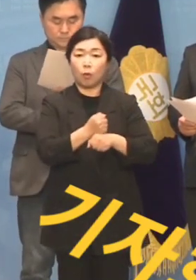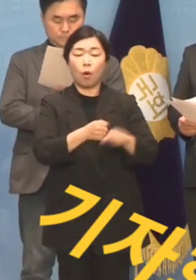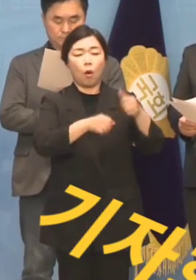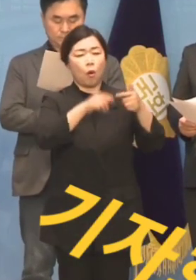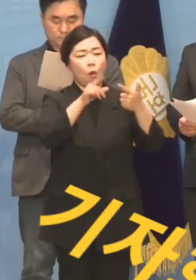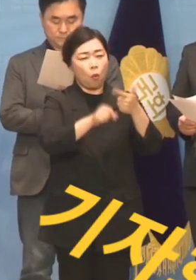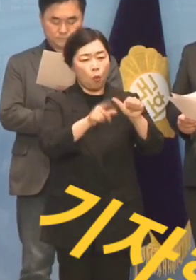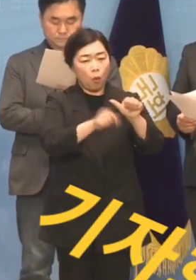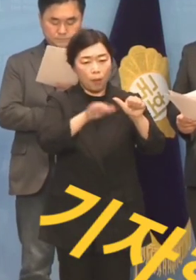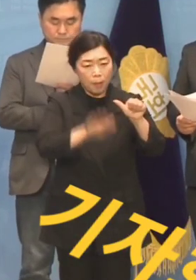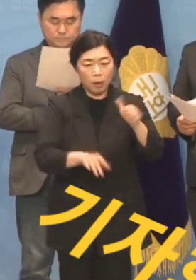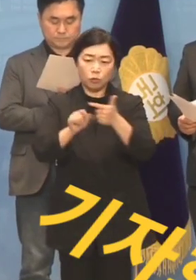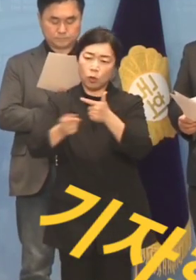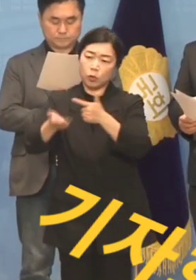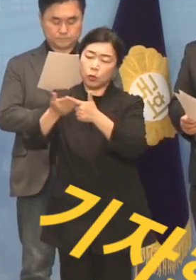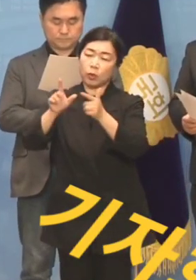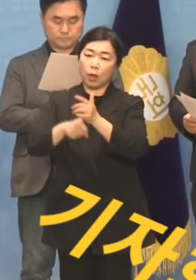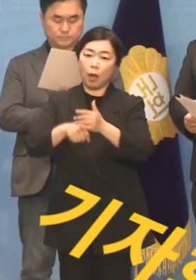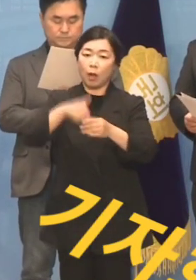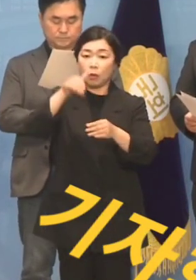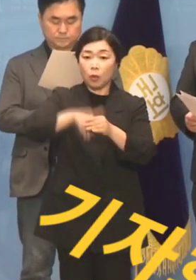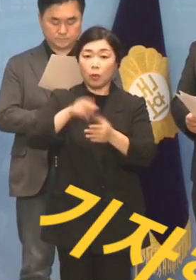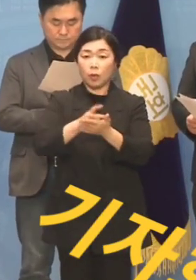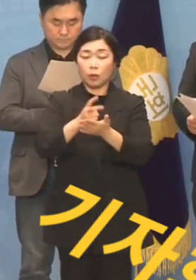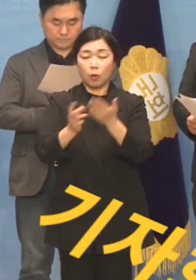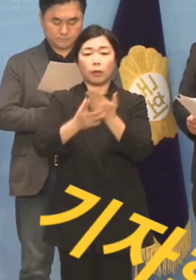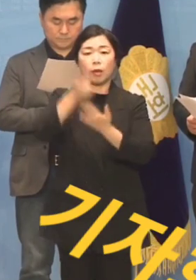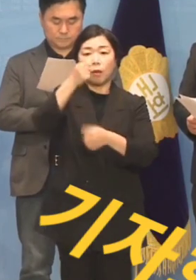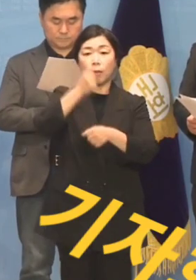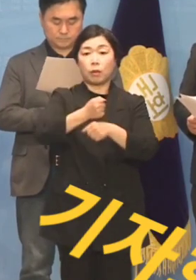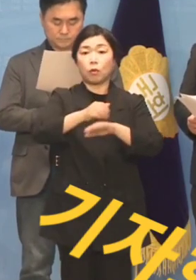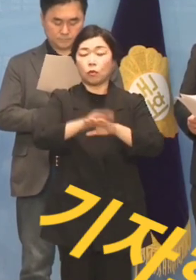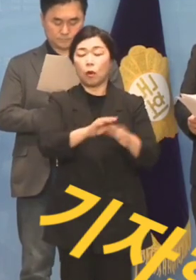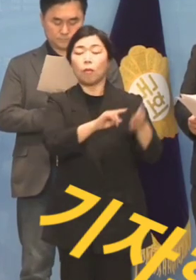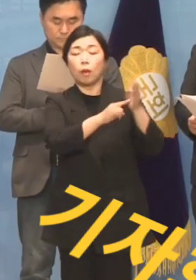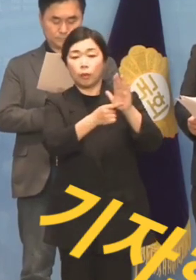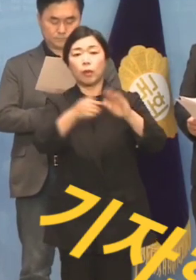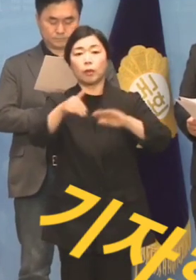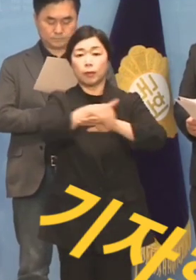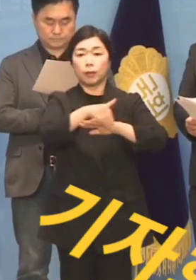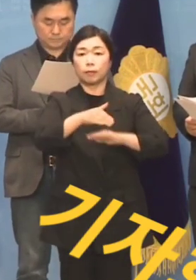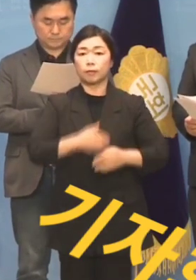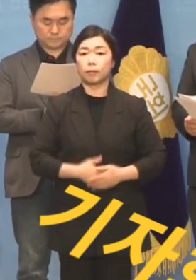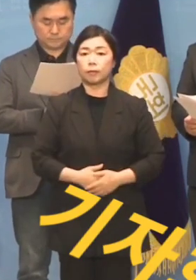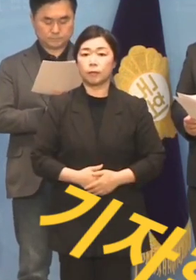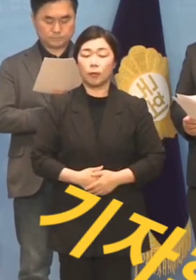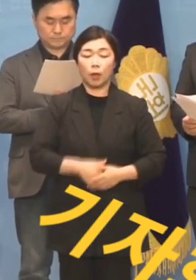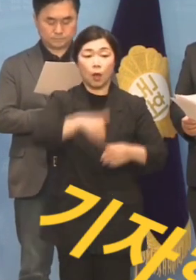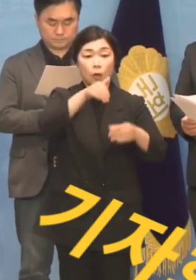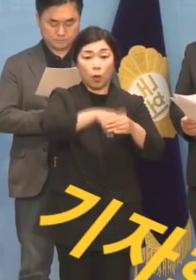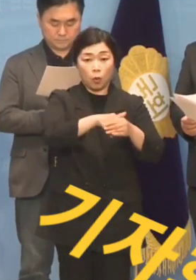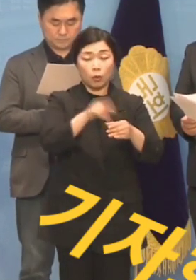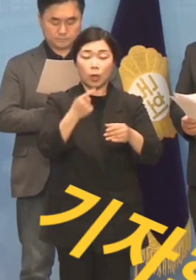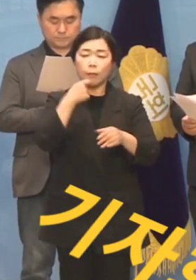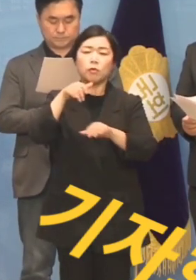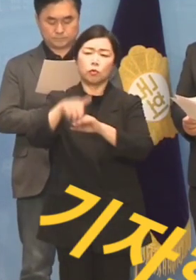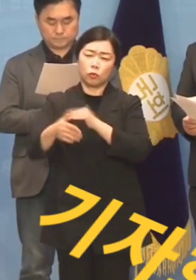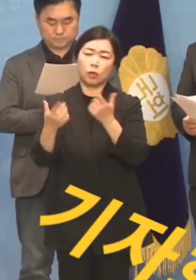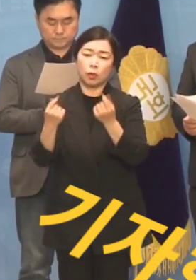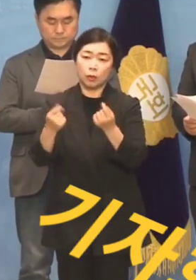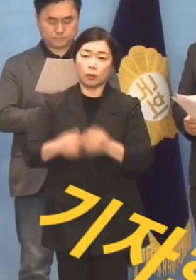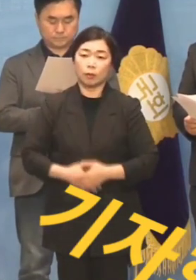중에는 선거제도 개혁 단일안을 도출하도록 최선을 다할 것입니다. 선거를 민주주의 꽃이라고